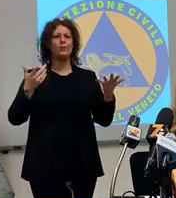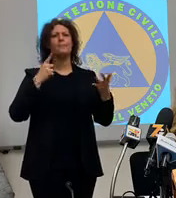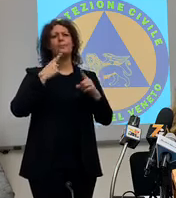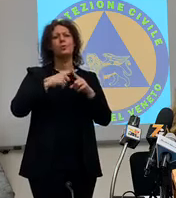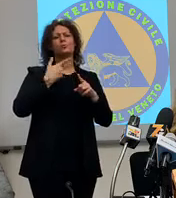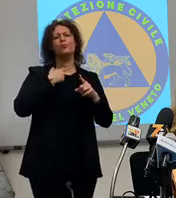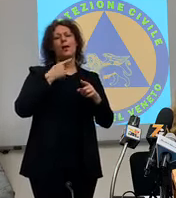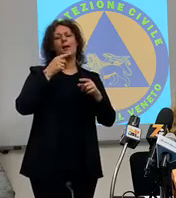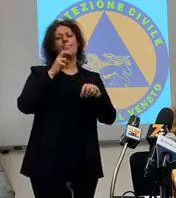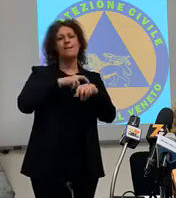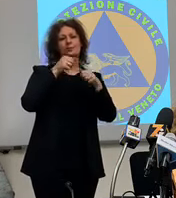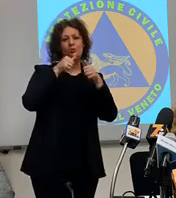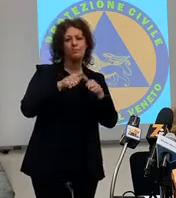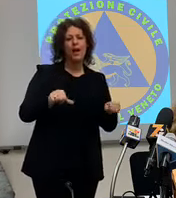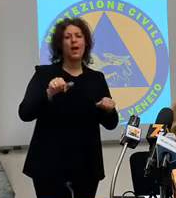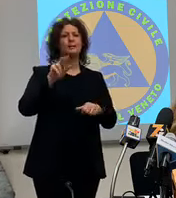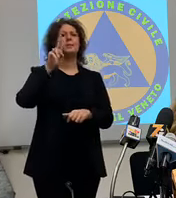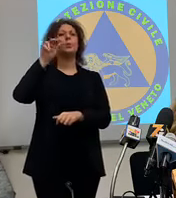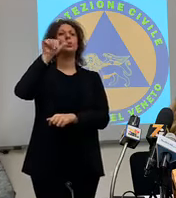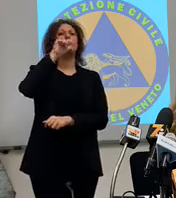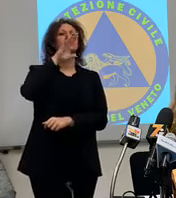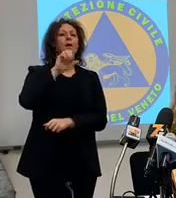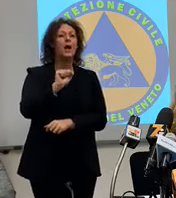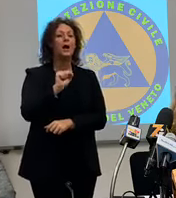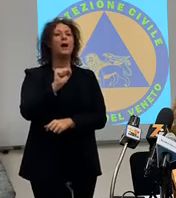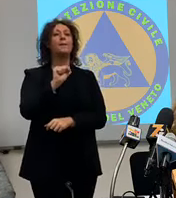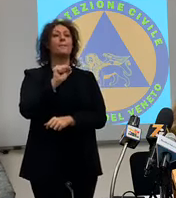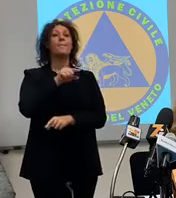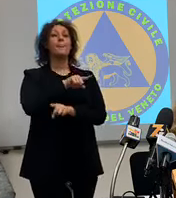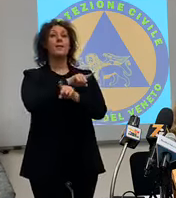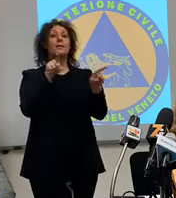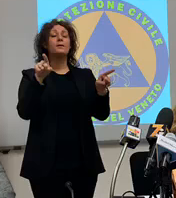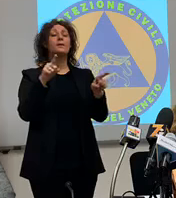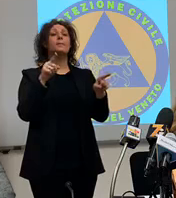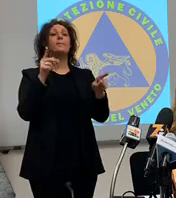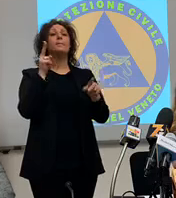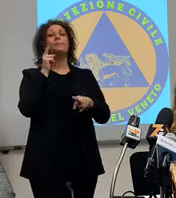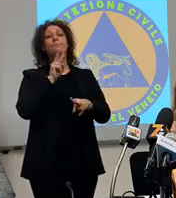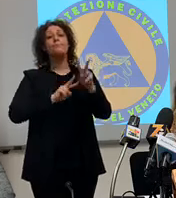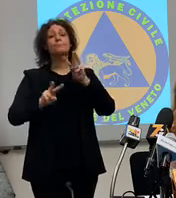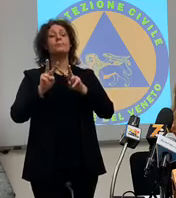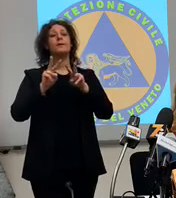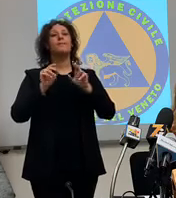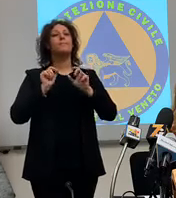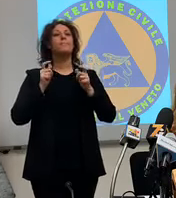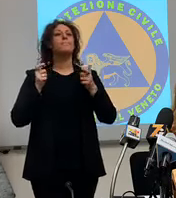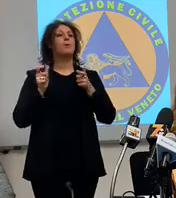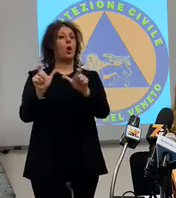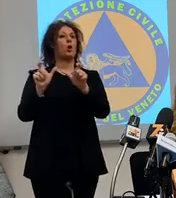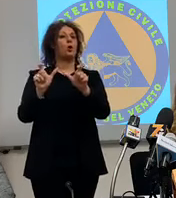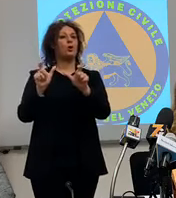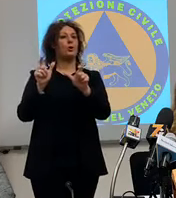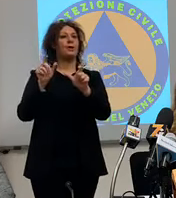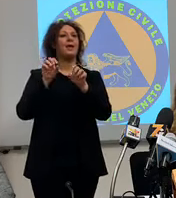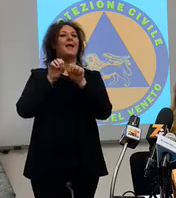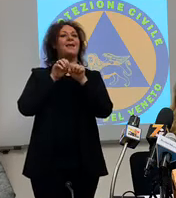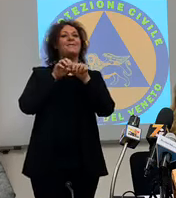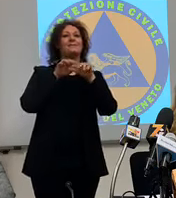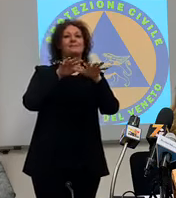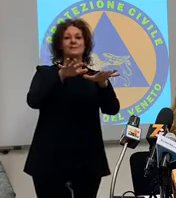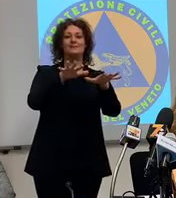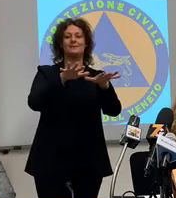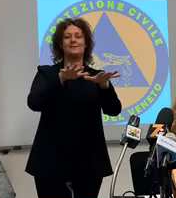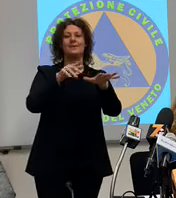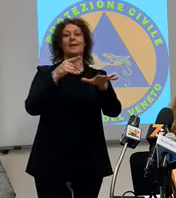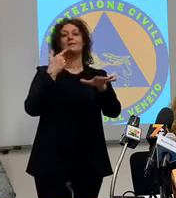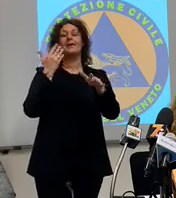i dipartimenti di prevenzione che cercano di bloccare il diffondersi dell'infezione ed evitare che le persone vadano a finire in ospedale vadano a finire